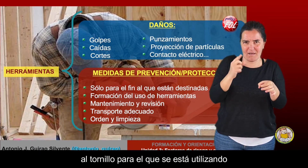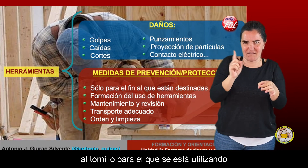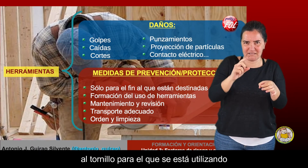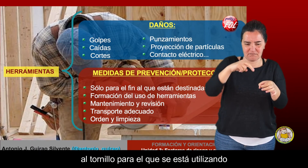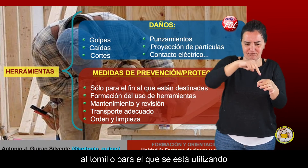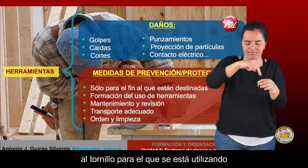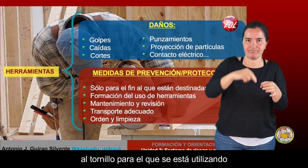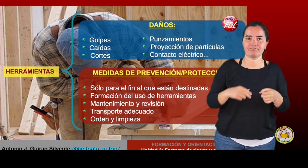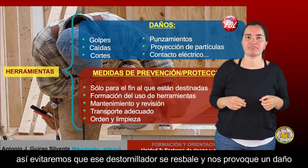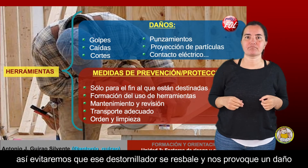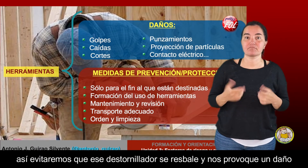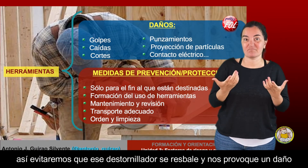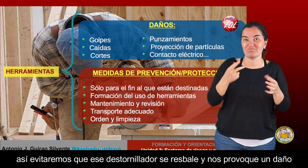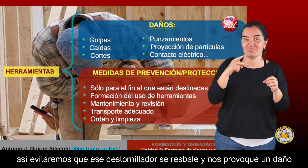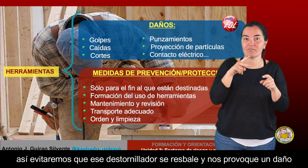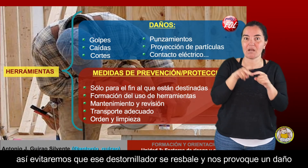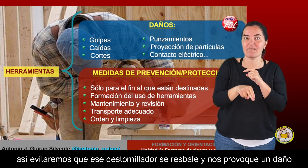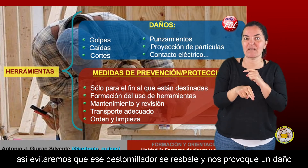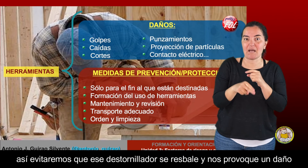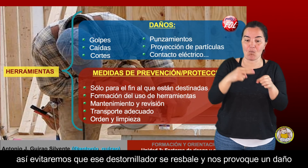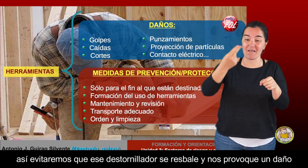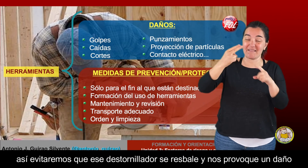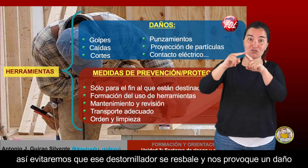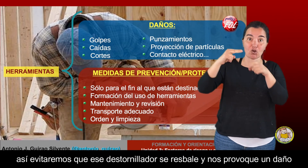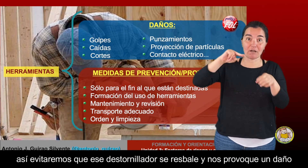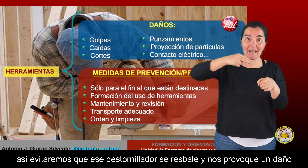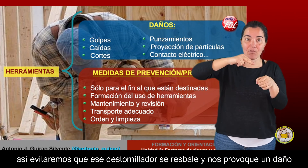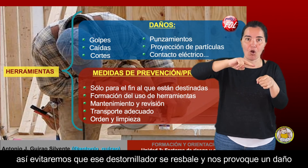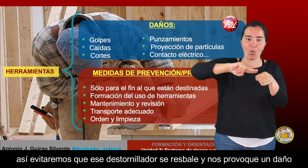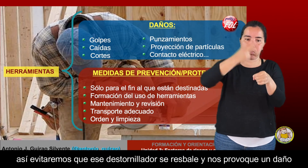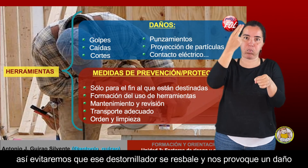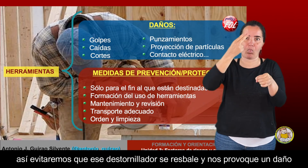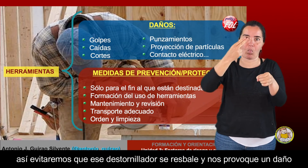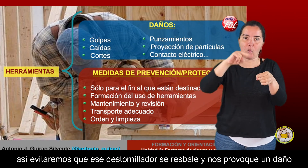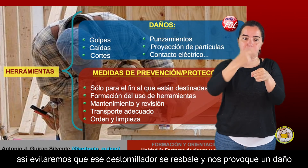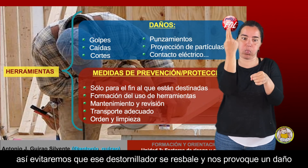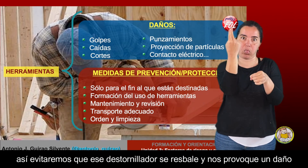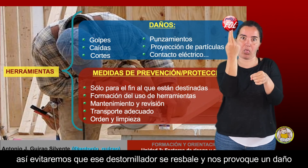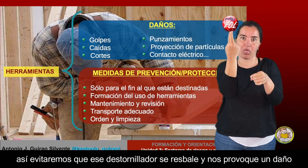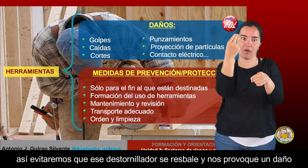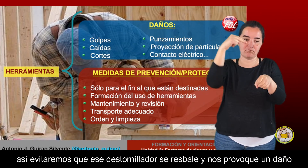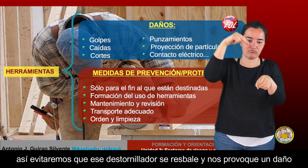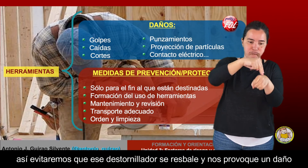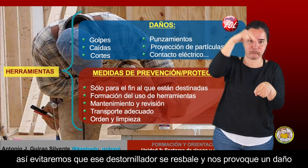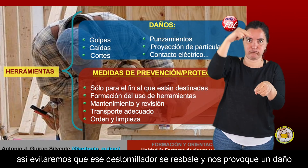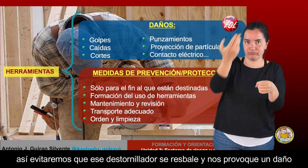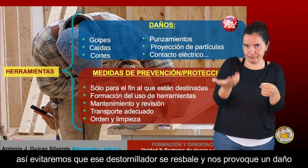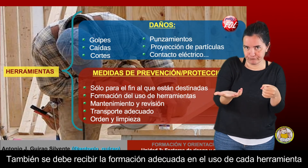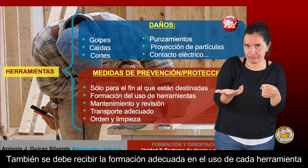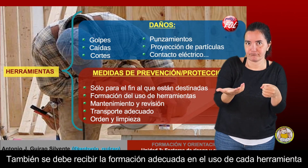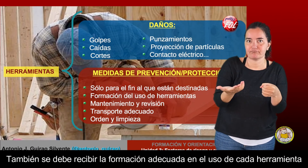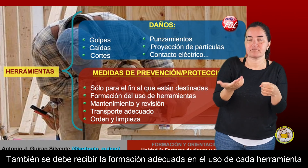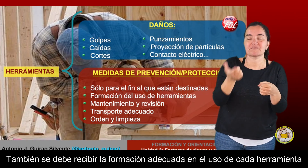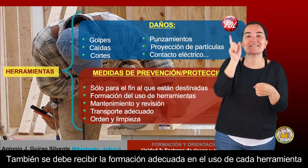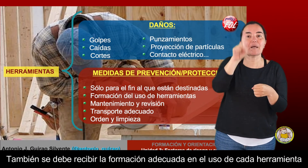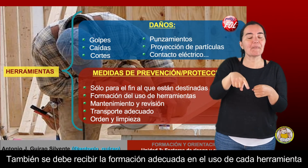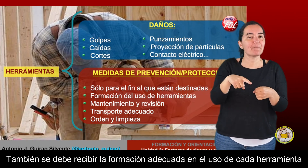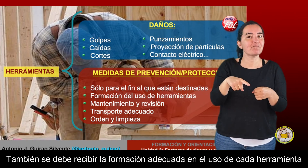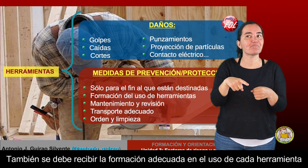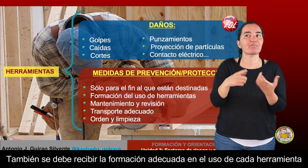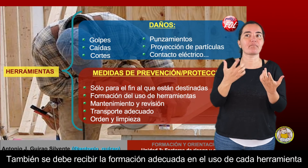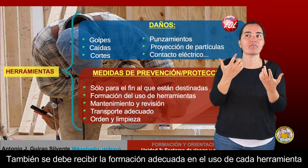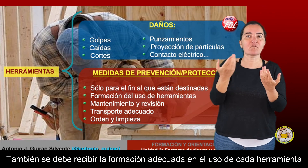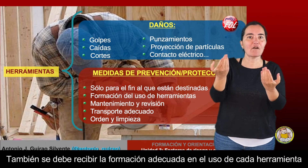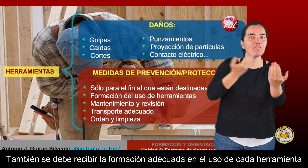está utilizando. Así evitaremos que ese destornillador se resbale y nos provoque un daño. También se